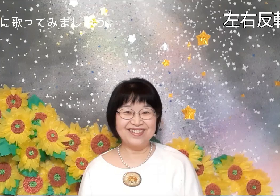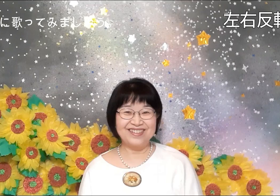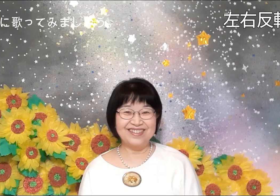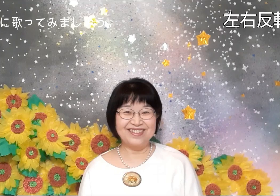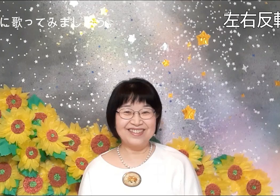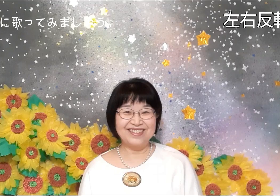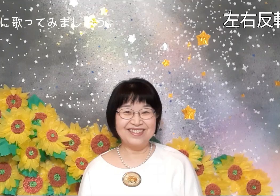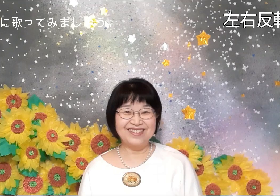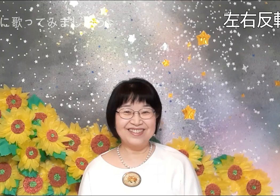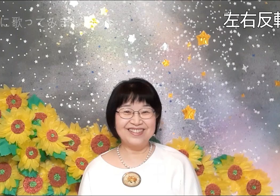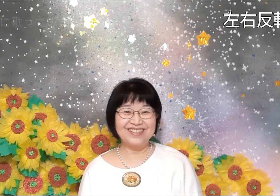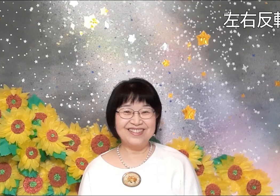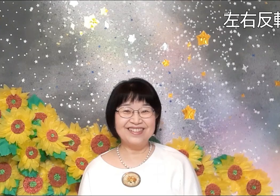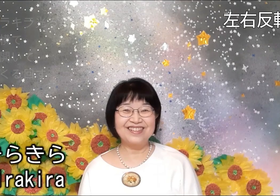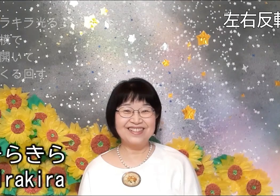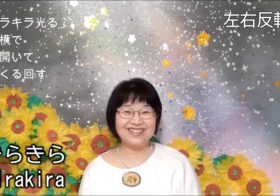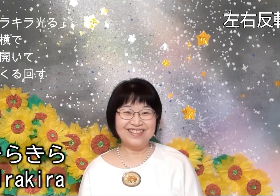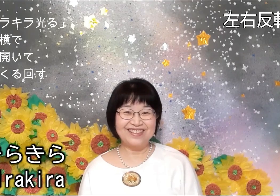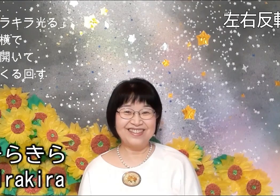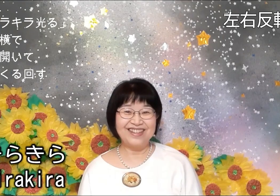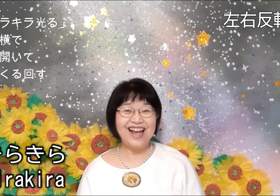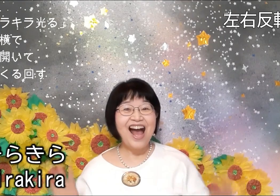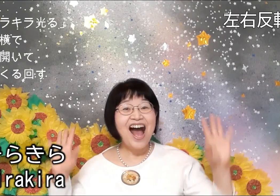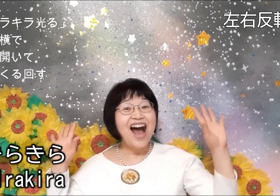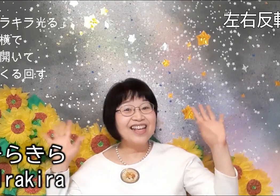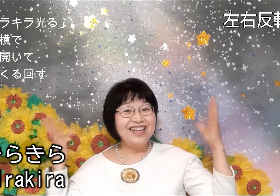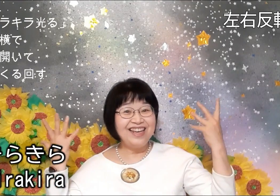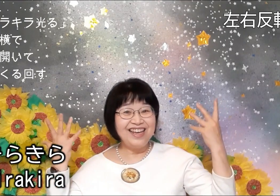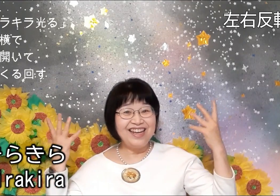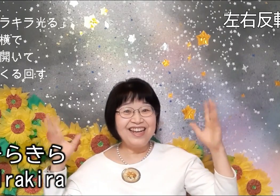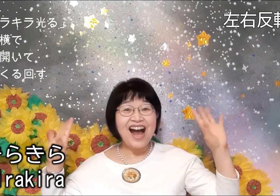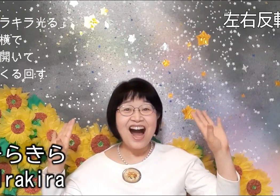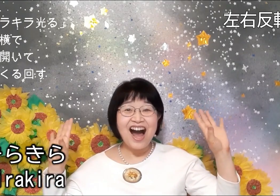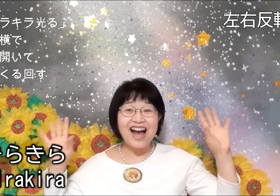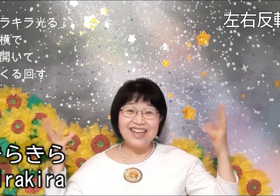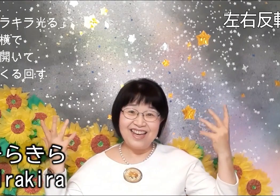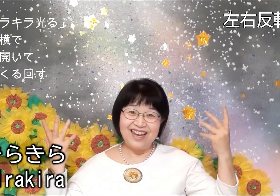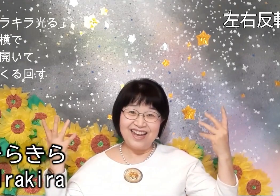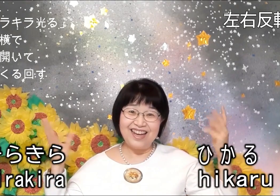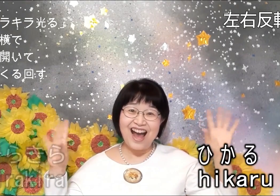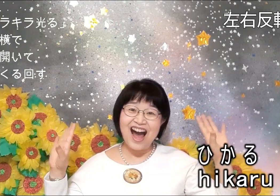キラキラ